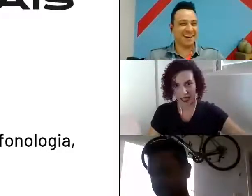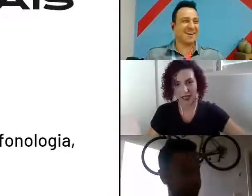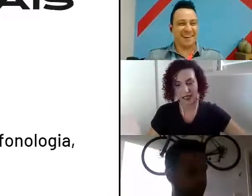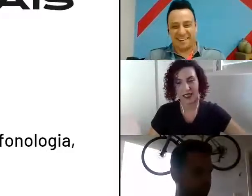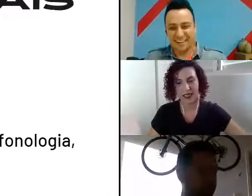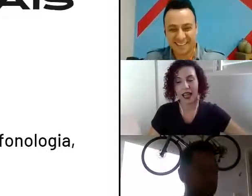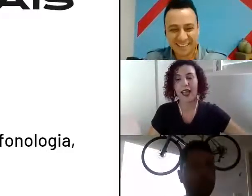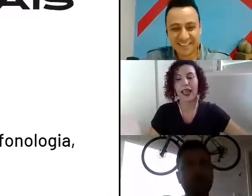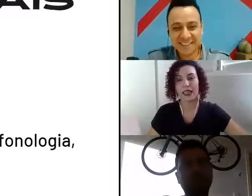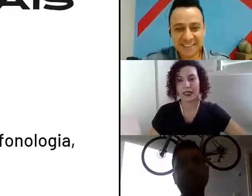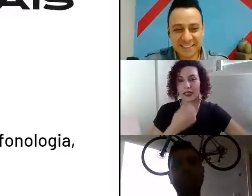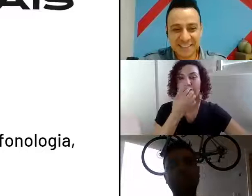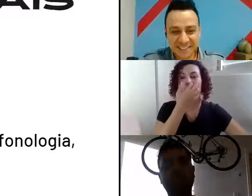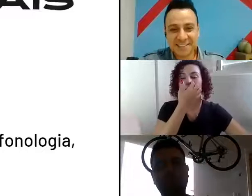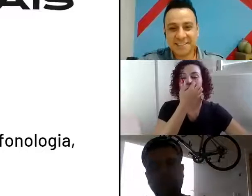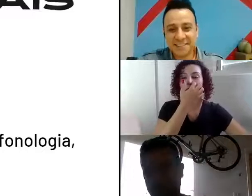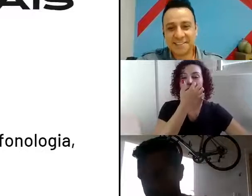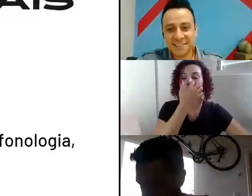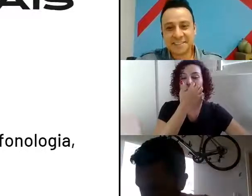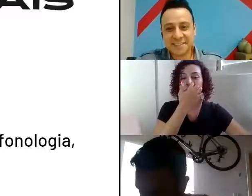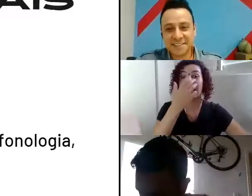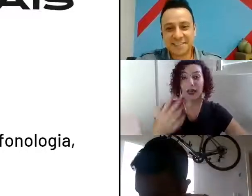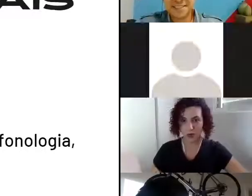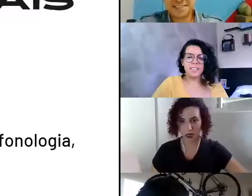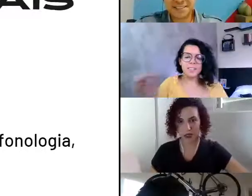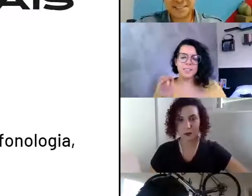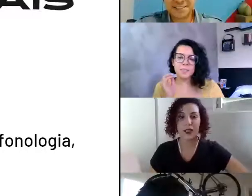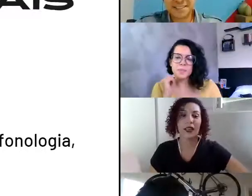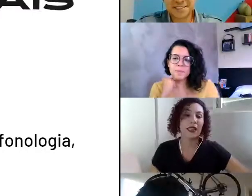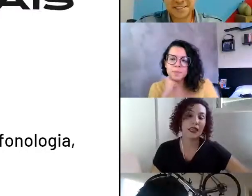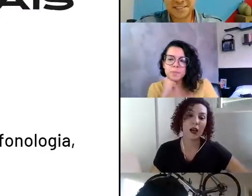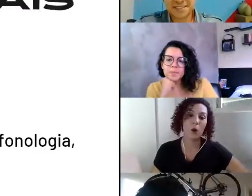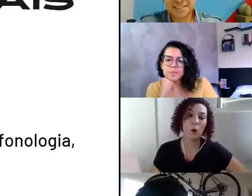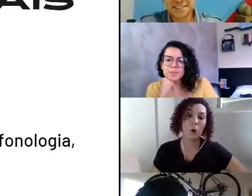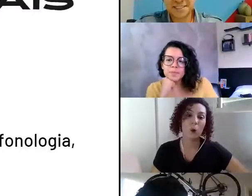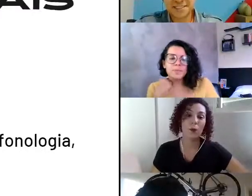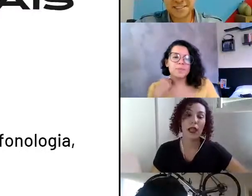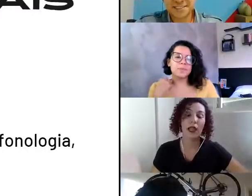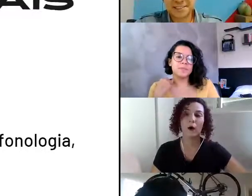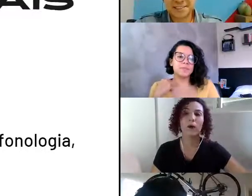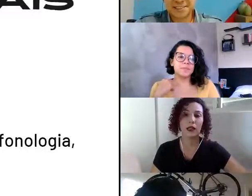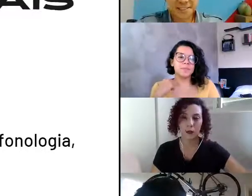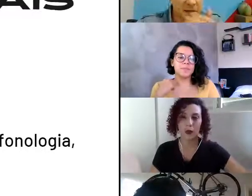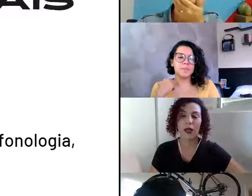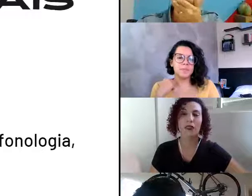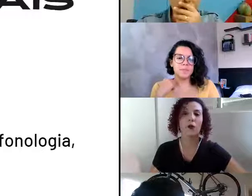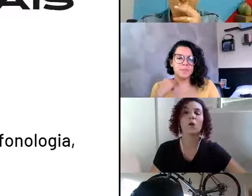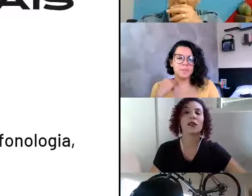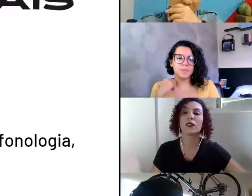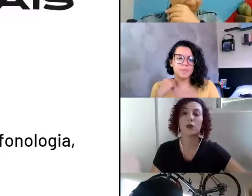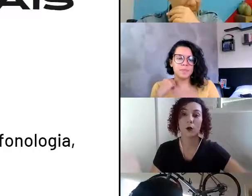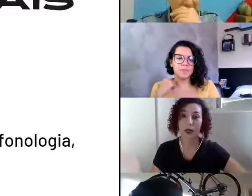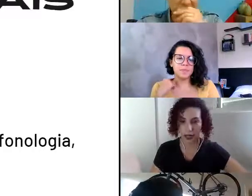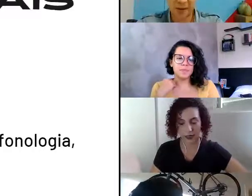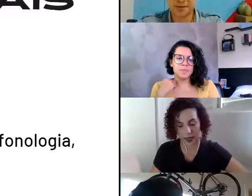de Sinais, tá? É a sigla Libras. Então, ela é uma língua, assim como